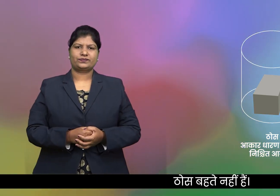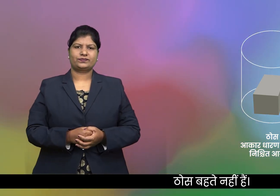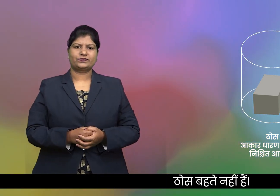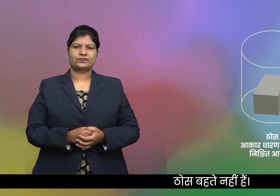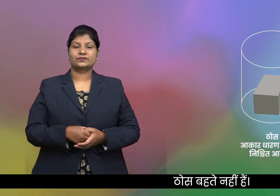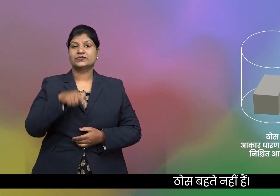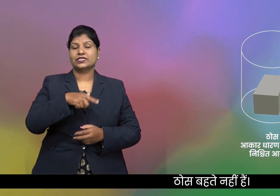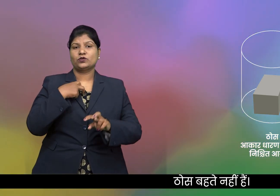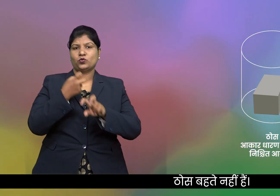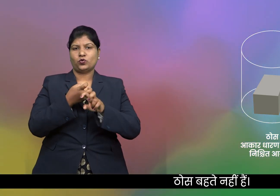ठोस बहते नहीं हैं।